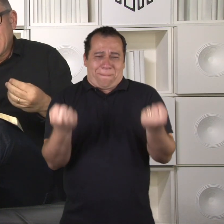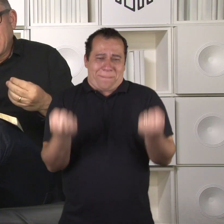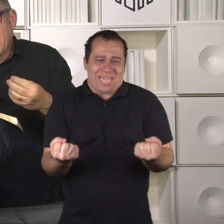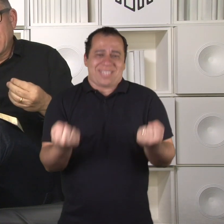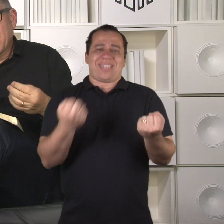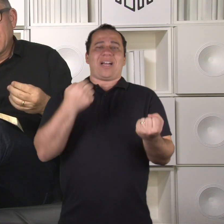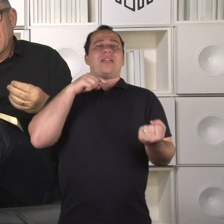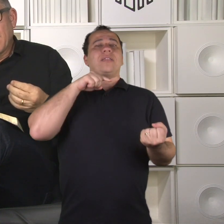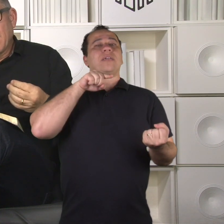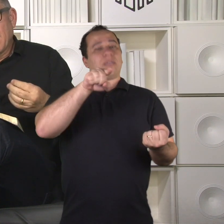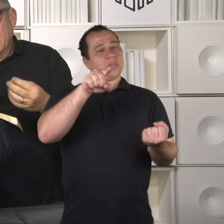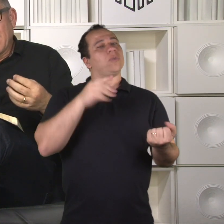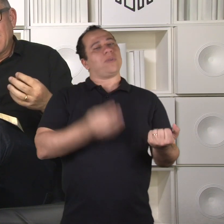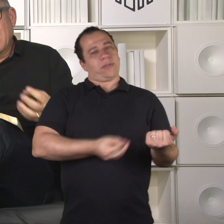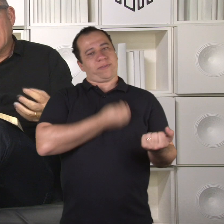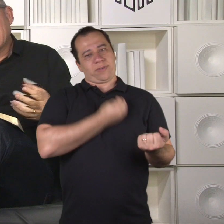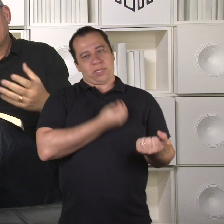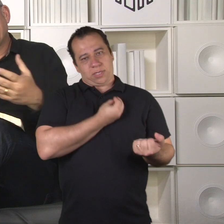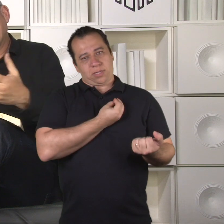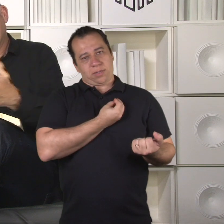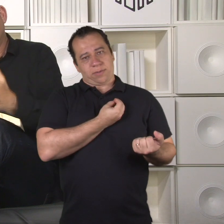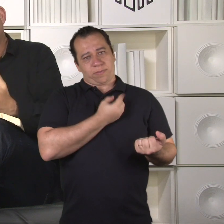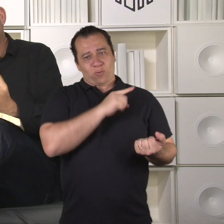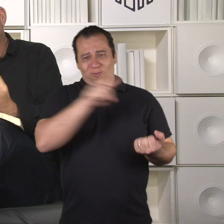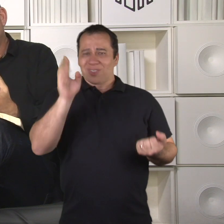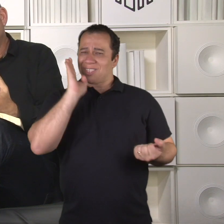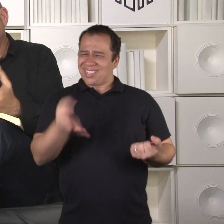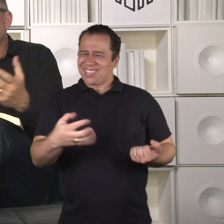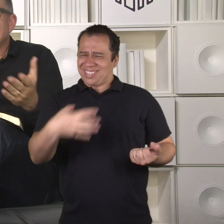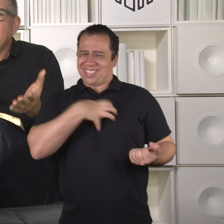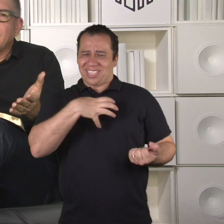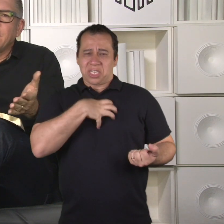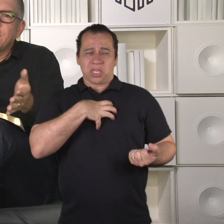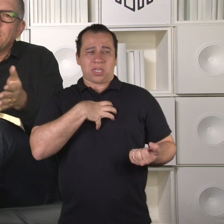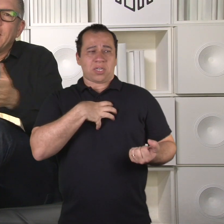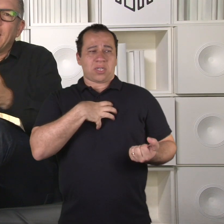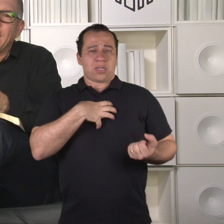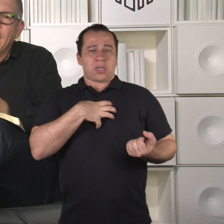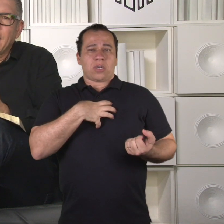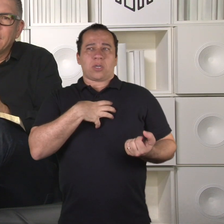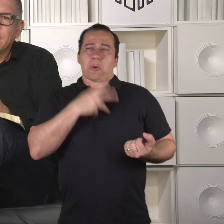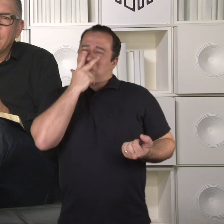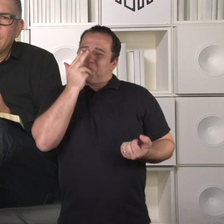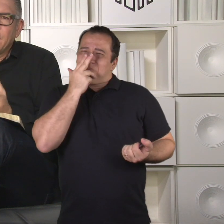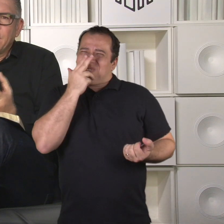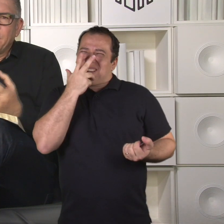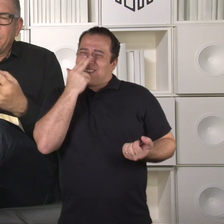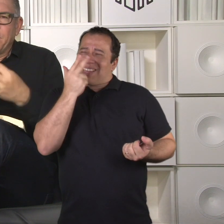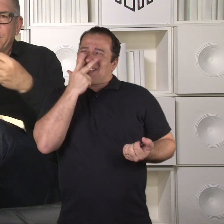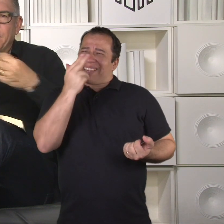Você já se sentiu cansada e sobrecarregada, cansado e sobrecarregado,